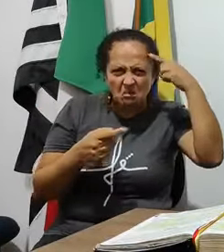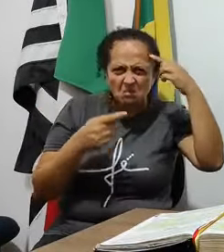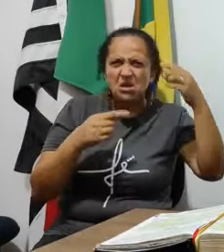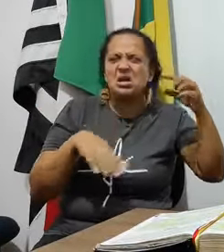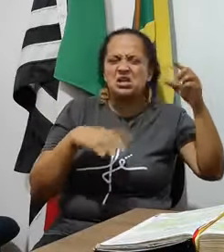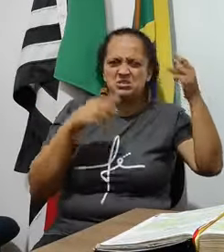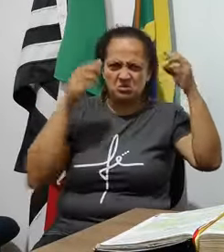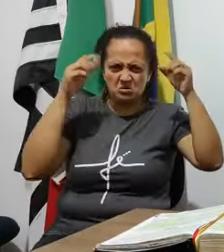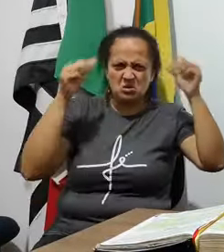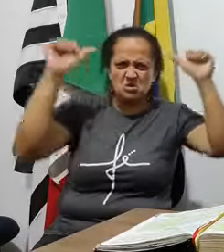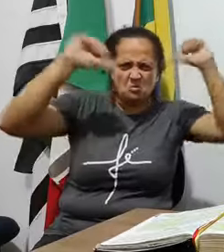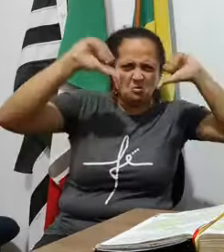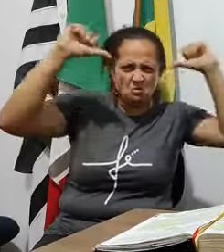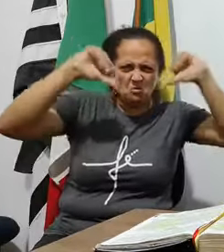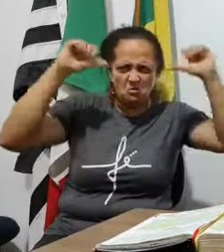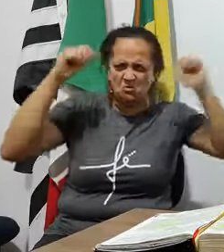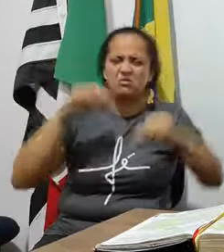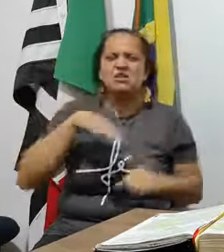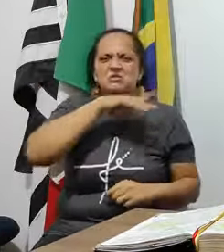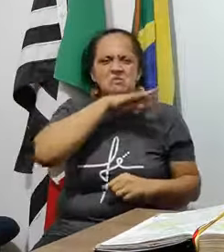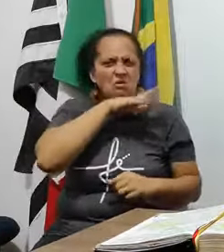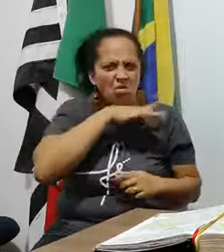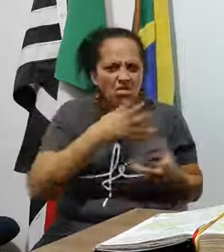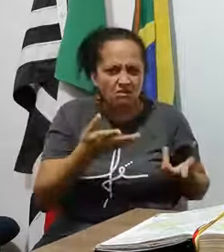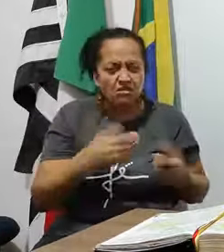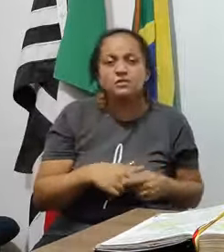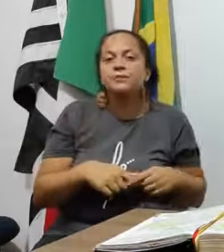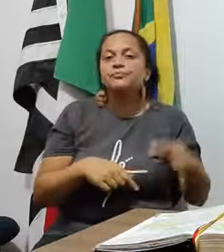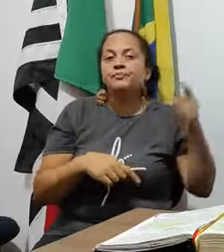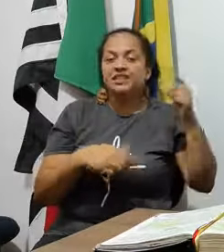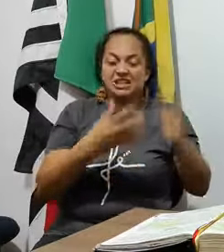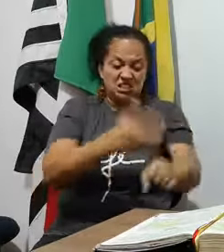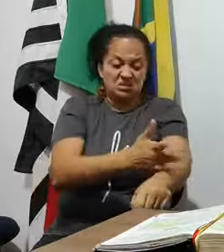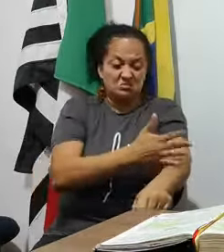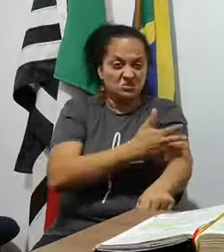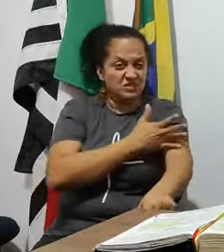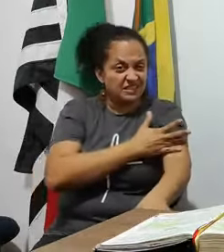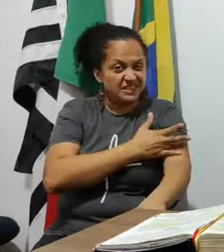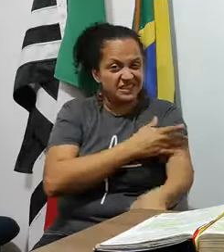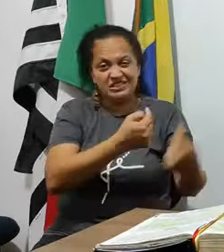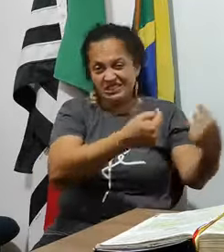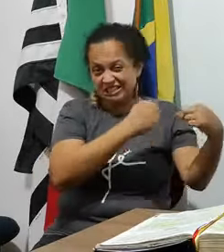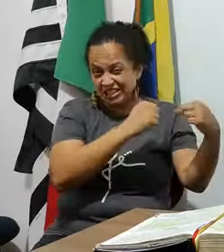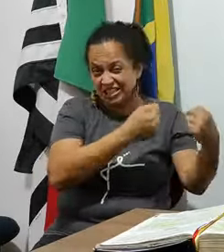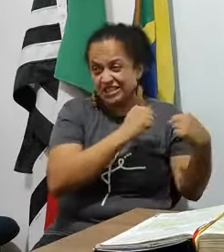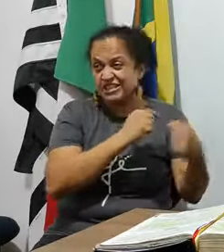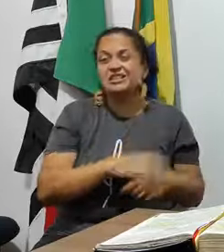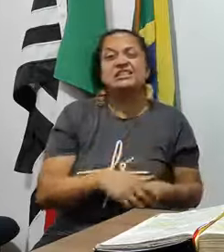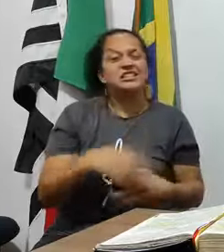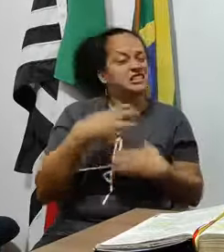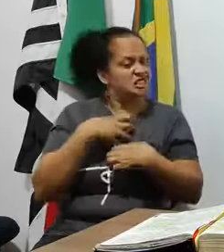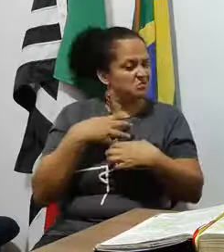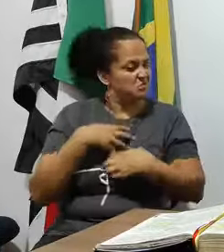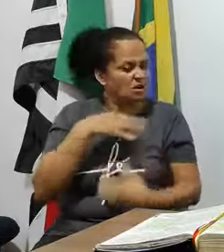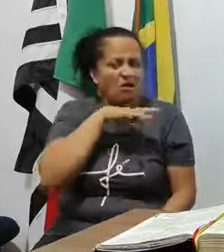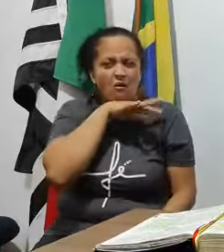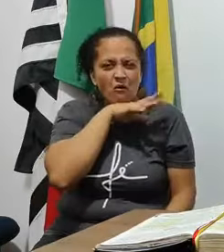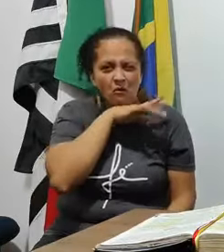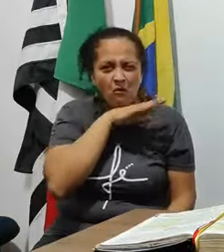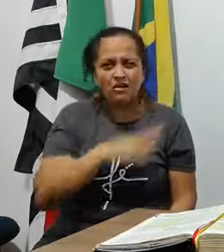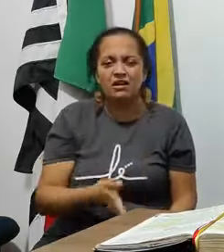negativos, confusos, pessimistas, mentirosos. Ele ataca as emoções com sentimentos terríveis. Ele